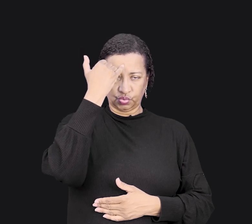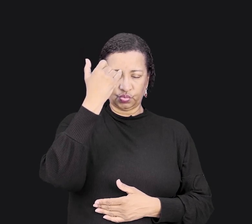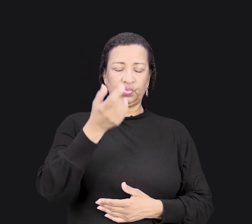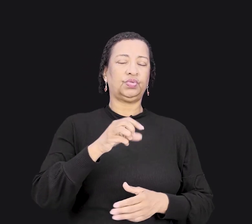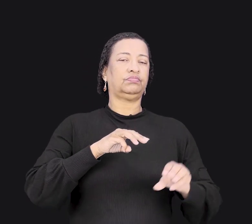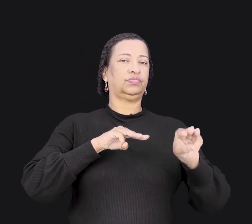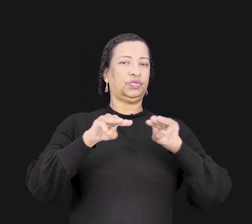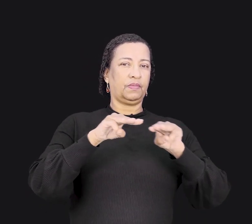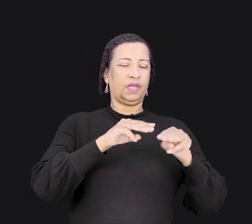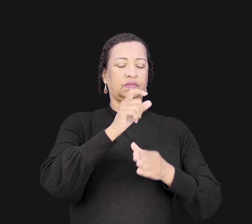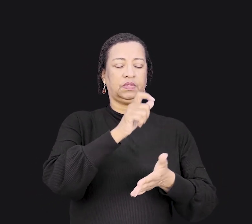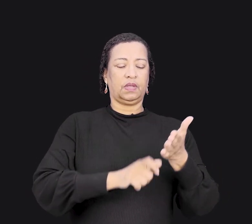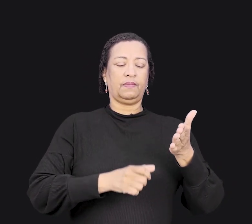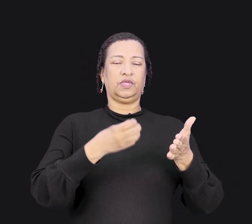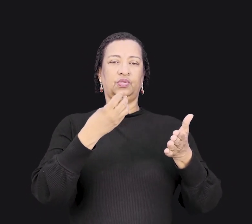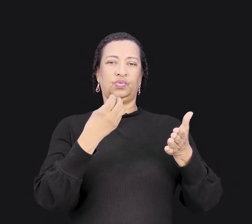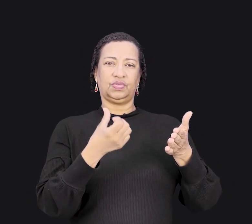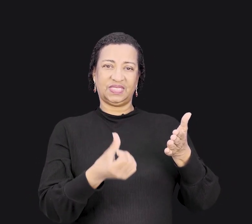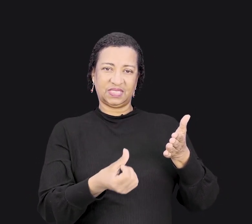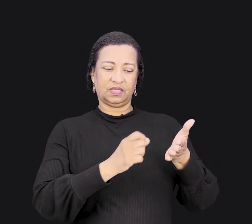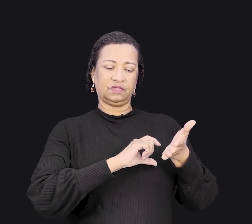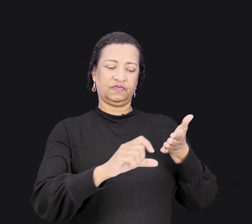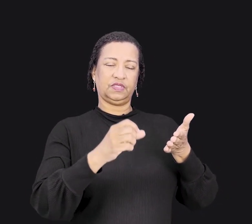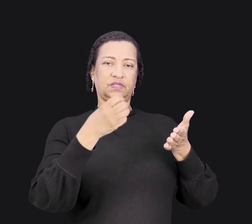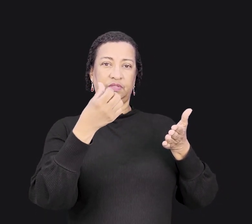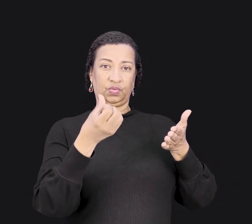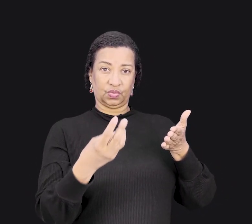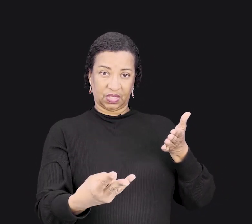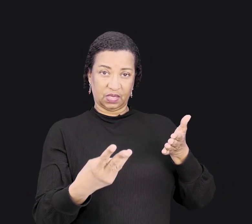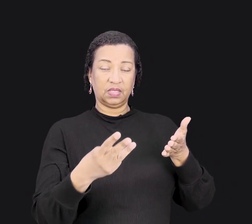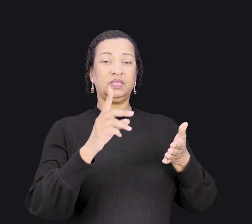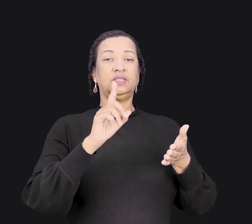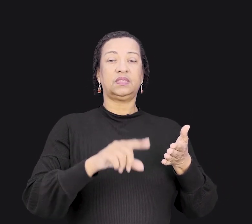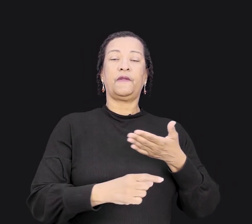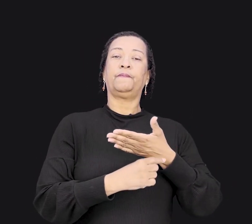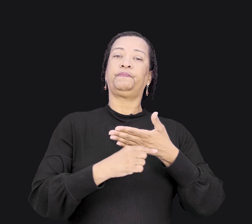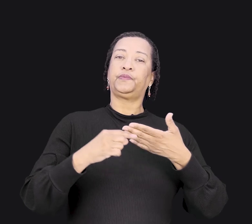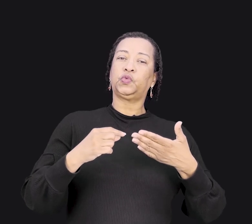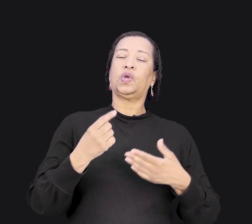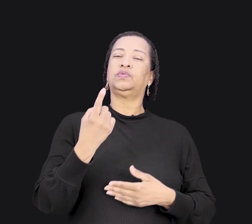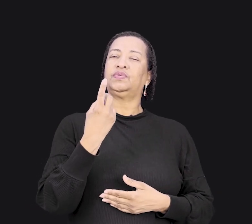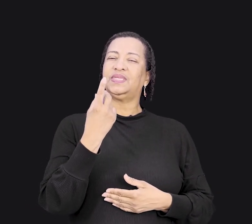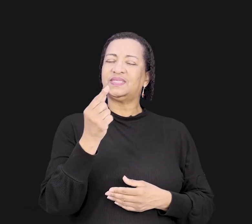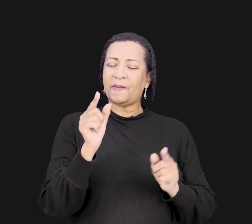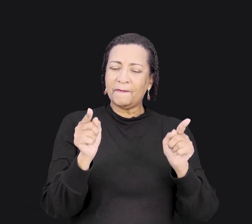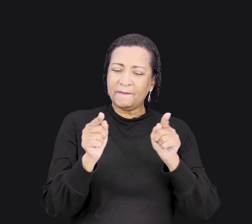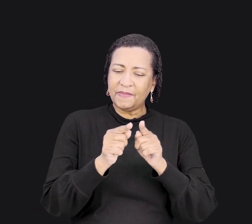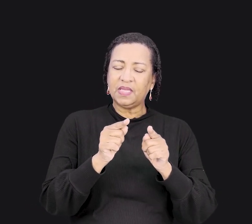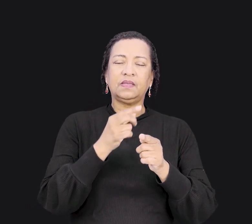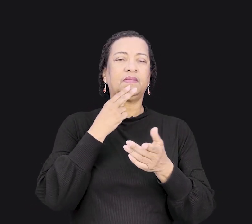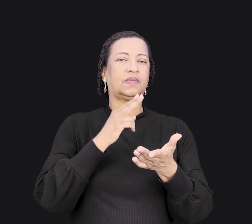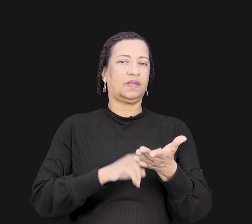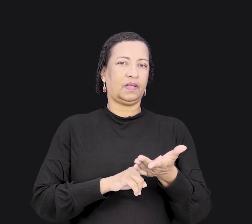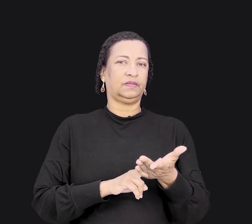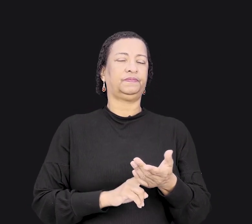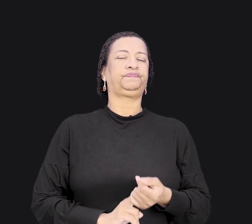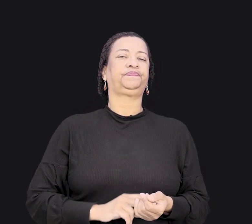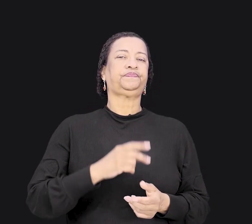6, versículo 3, é o autor desta pequena epístola. Judas conta que a sua intenção com esta